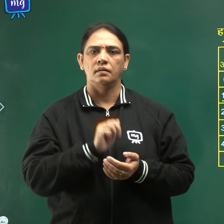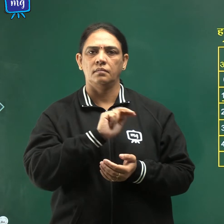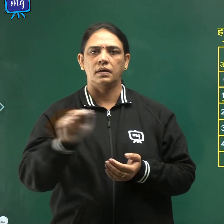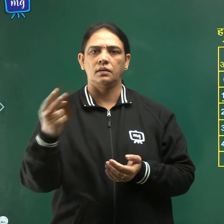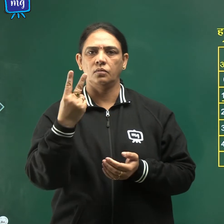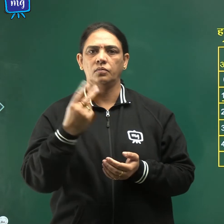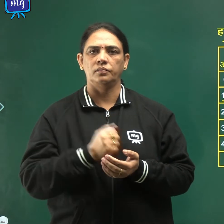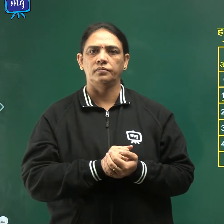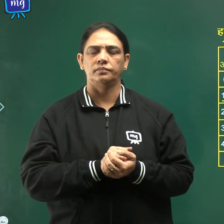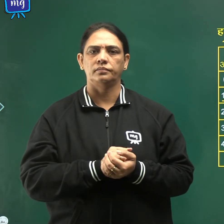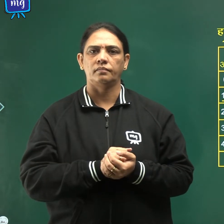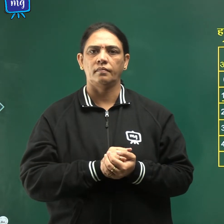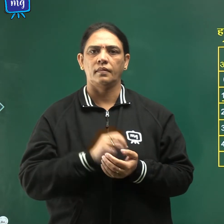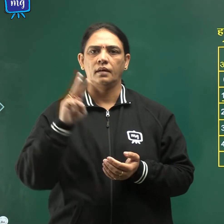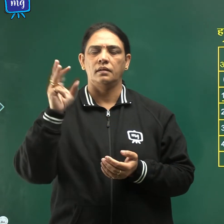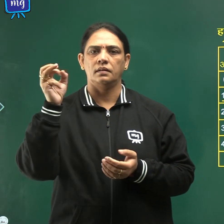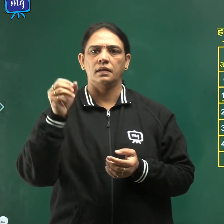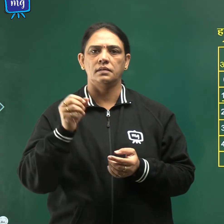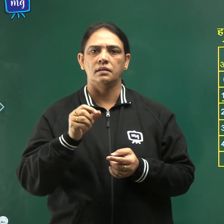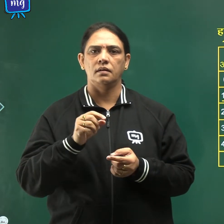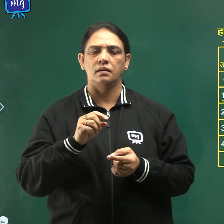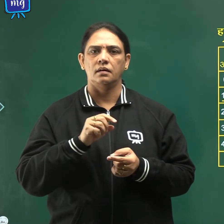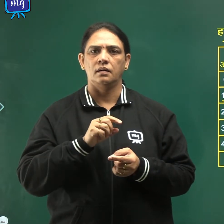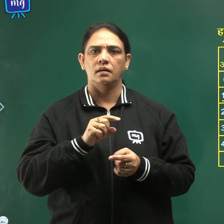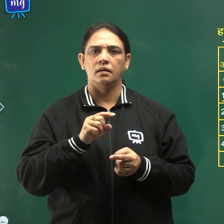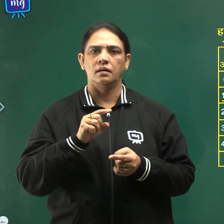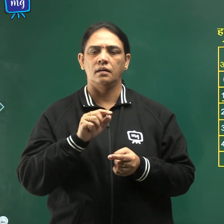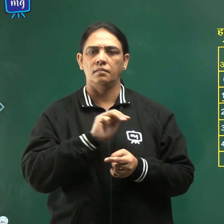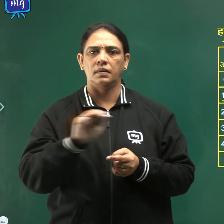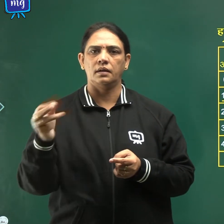बटे 2 30 बटे 2